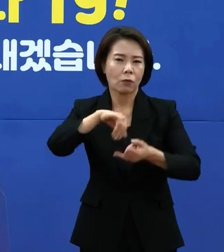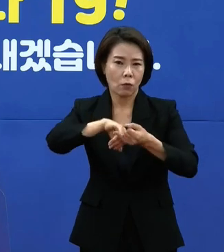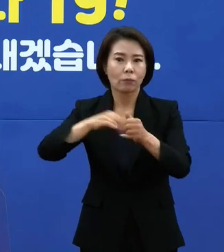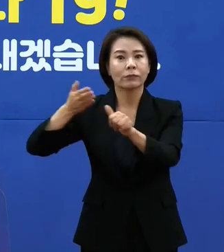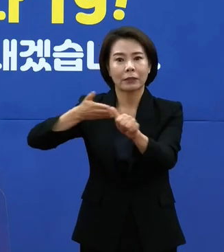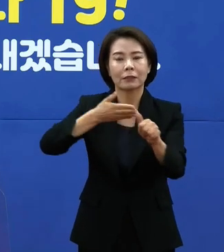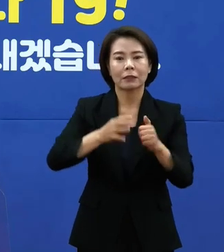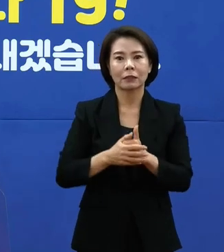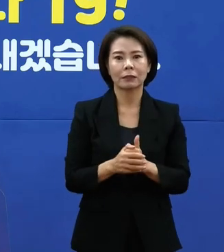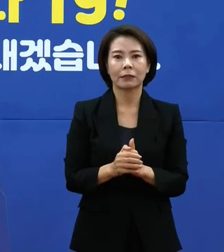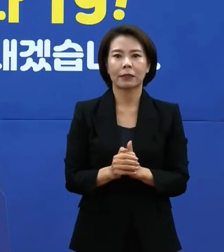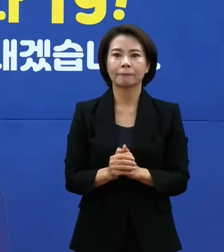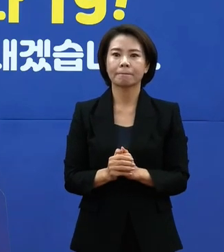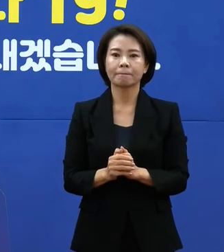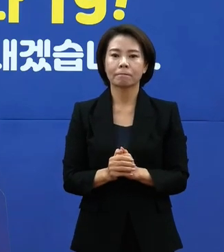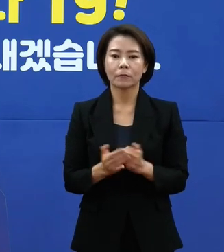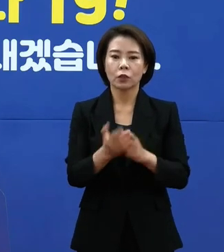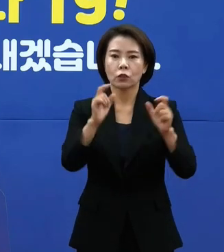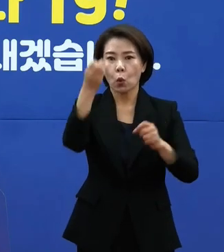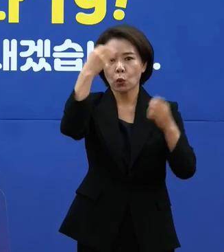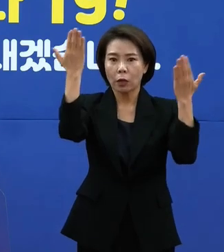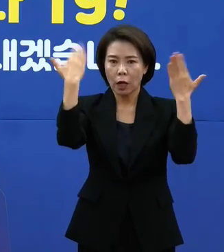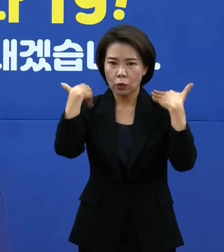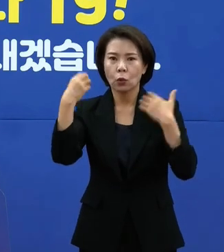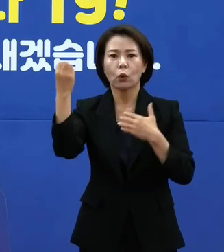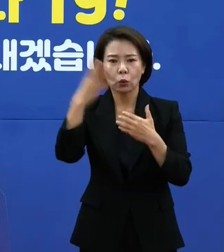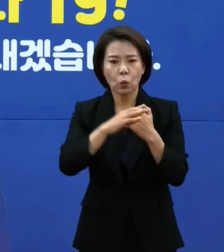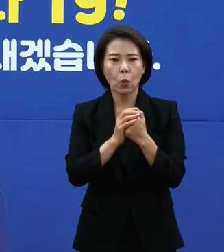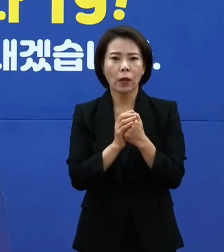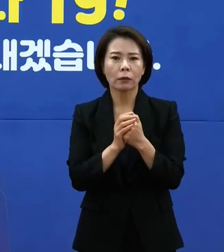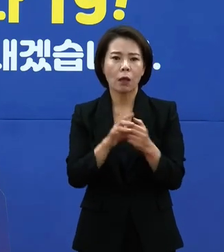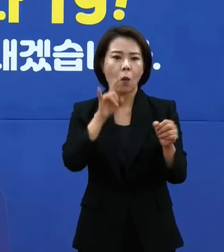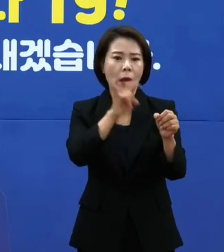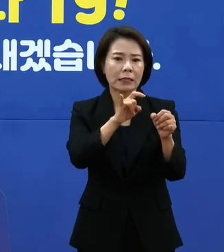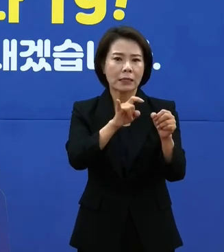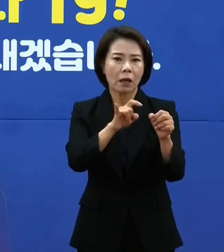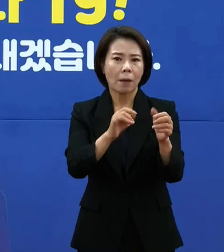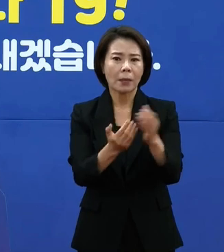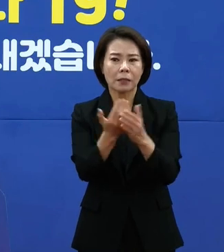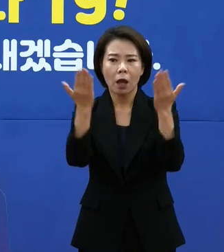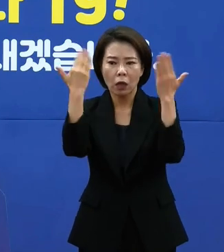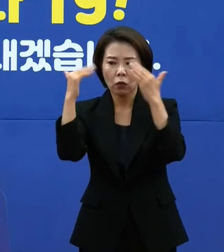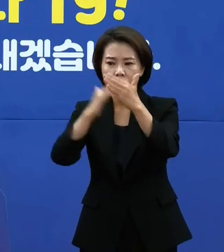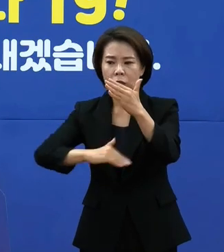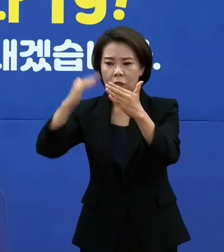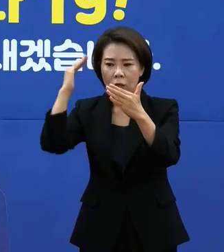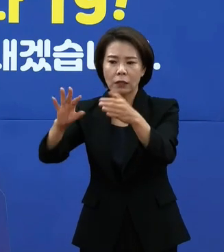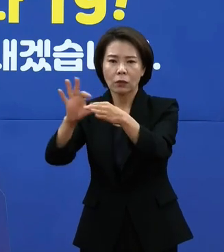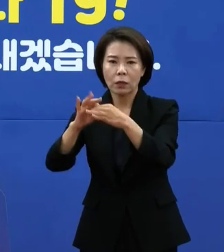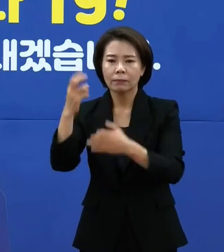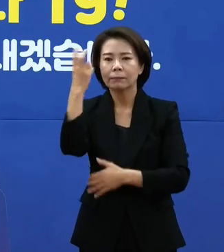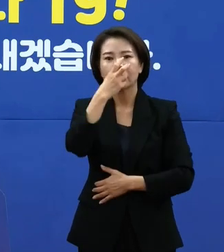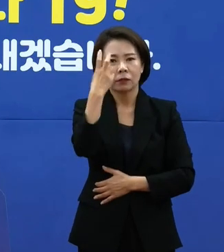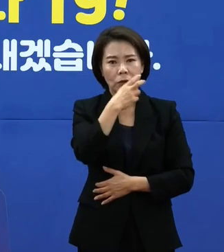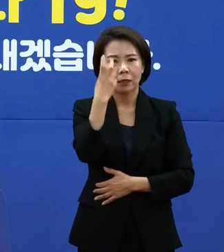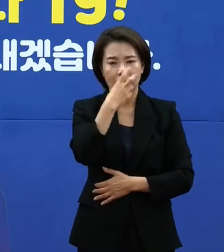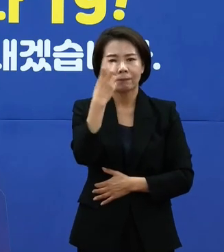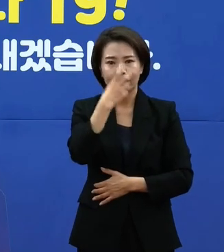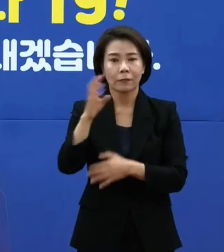바랍니다. 도내 고등학교를 비롯해서 확진자가 발생한 학교, 기관에 대한 역학조사도 현재 이루어지고